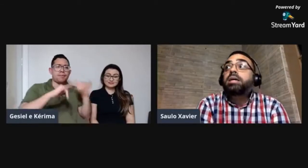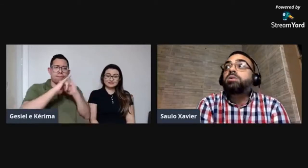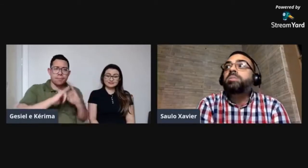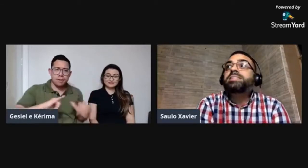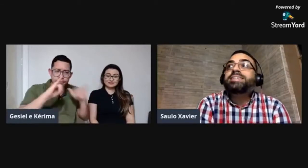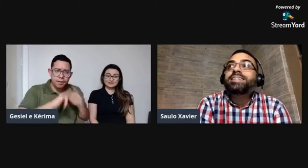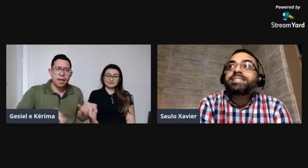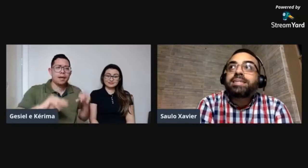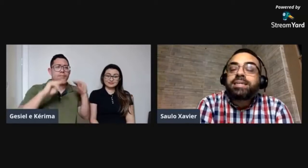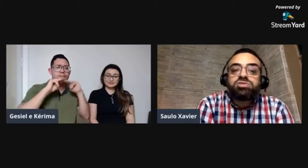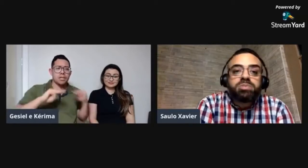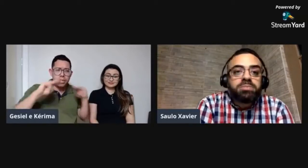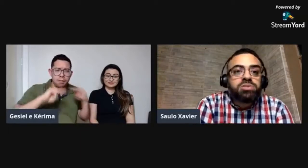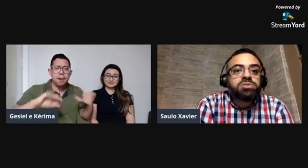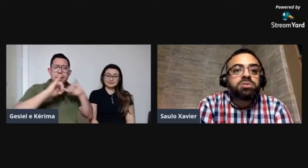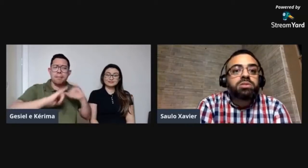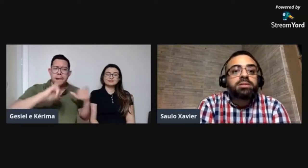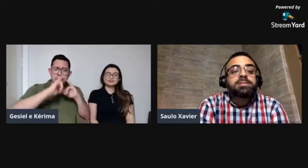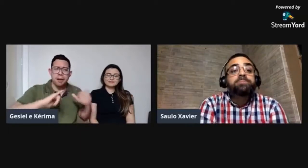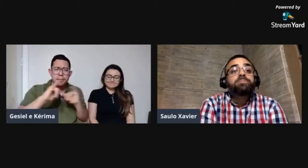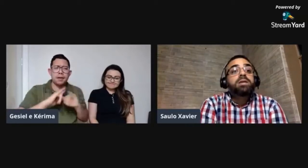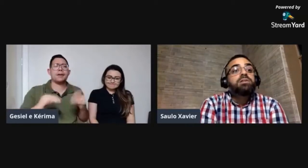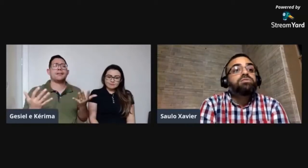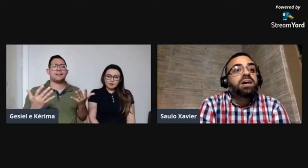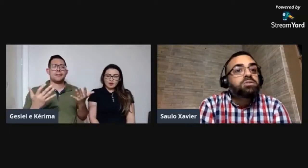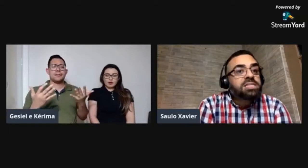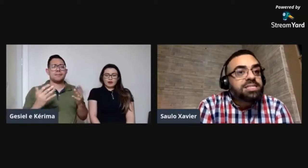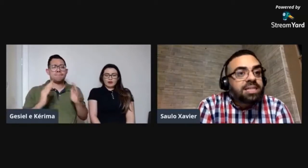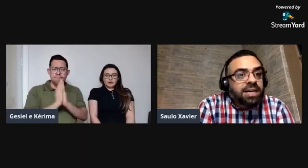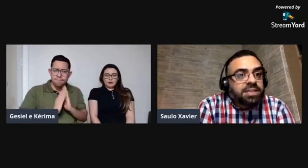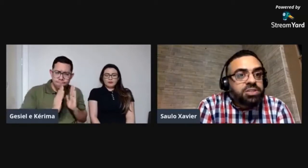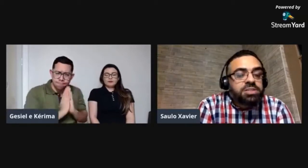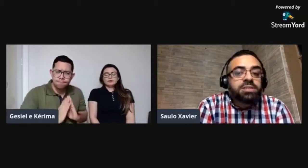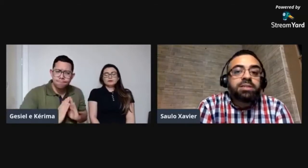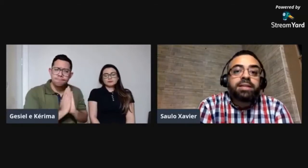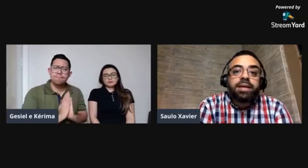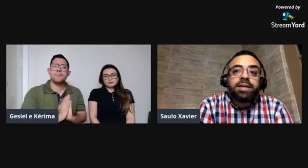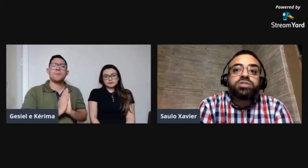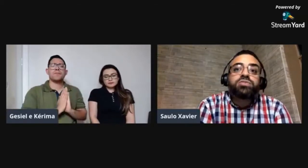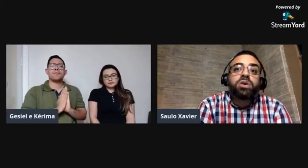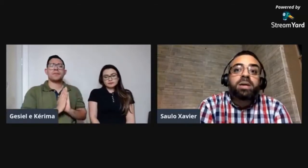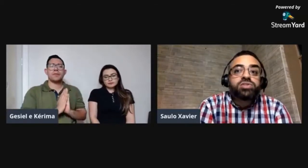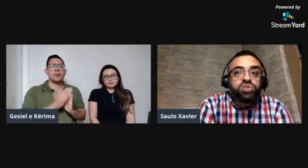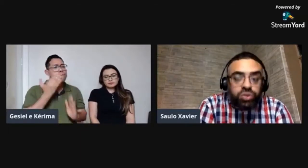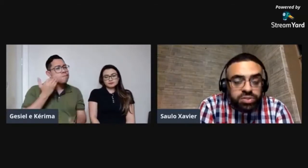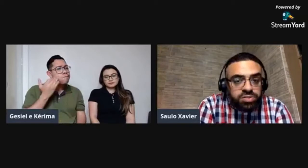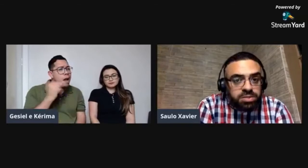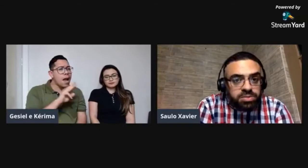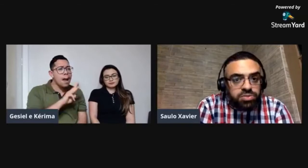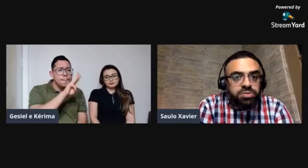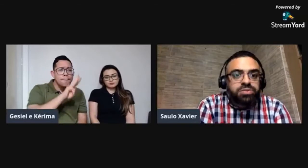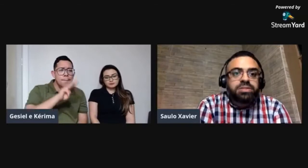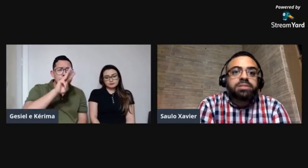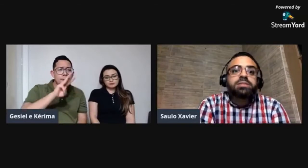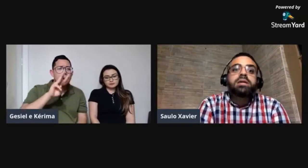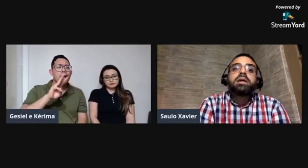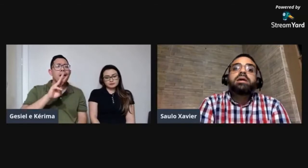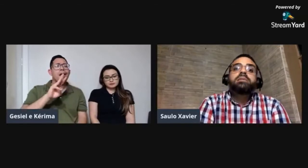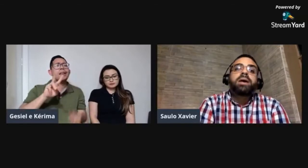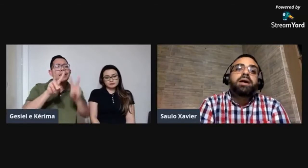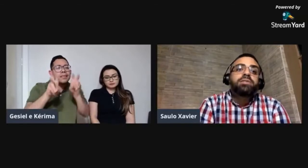igreja, começa a interceder sobre missões. Vai nos sites que tem de informações sobre